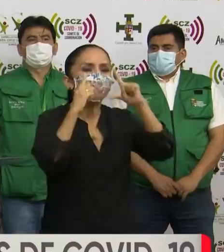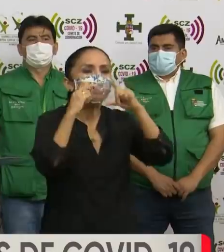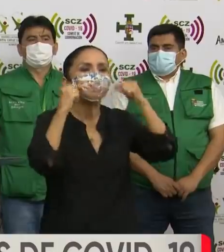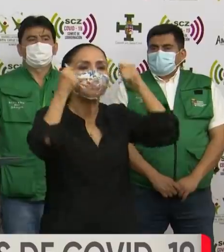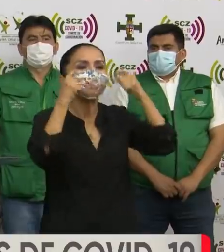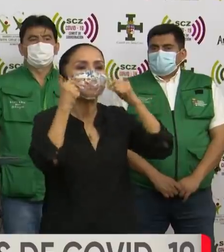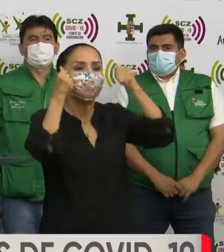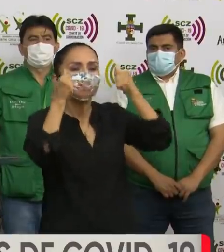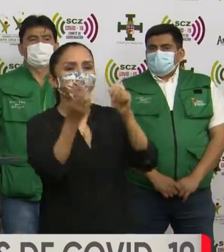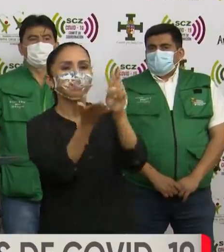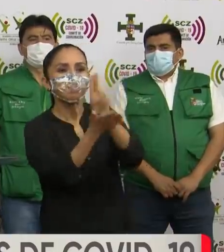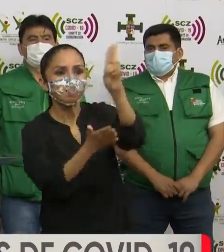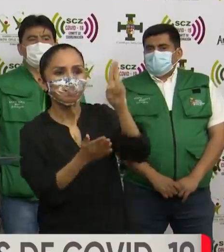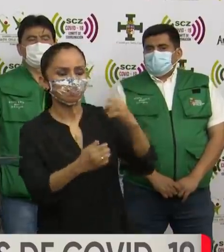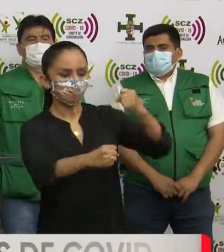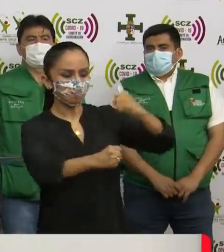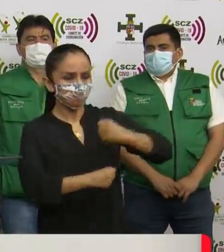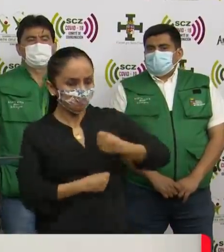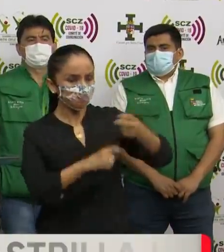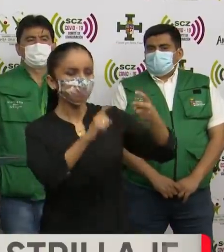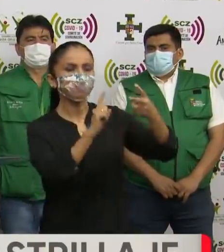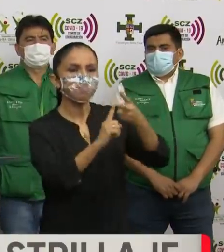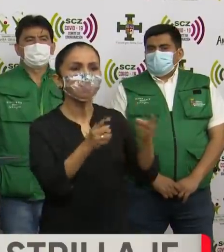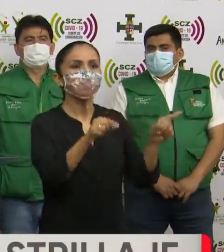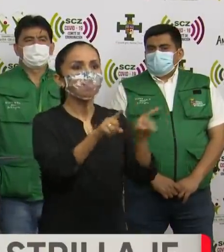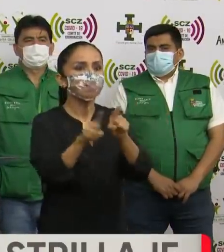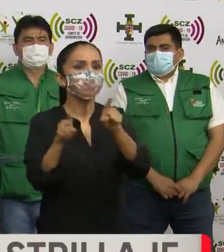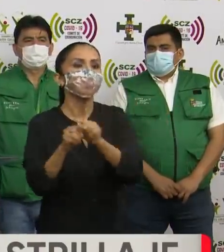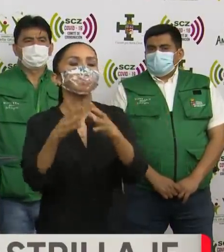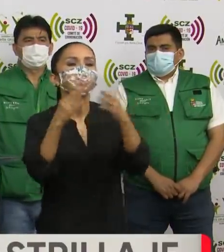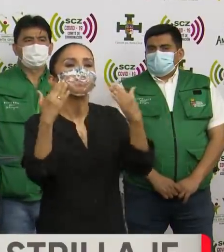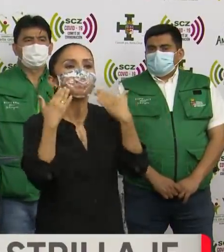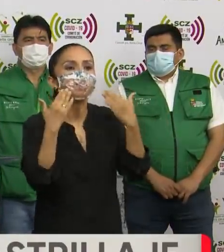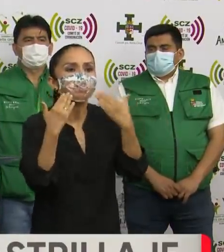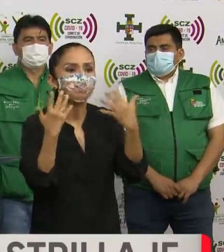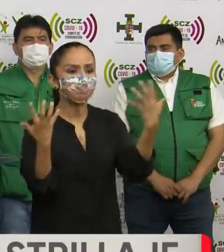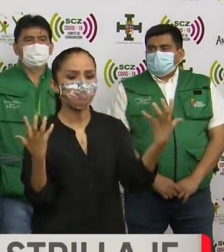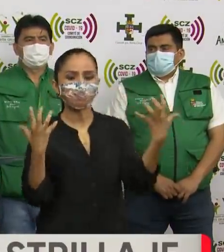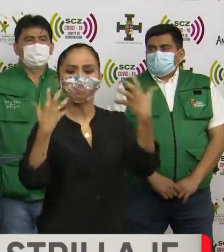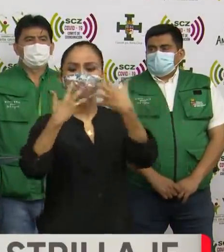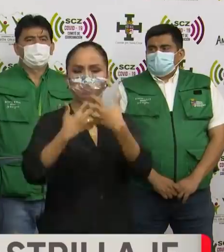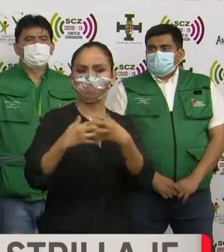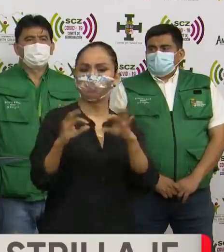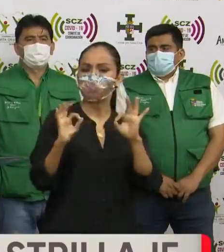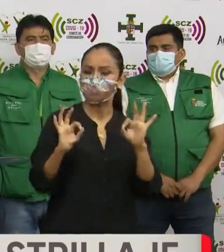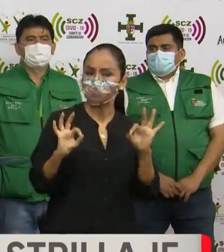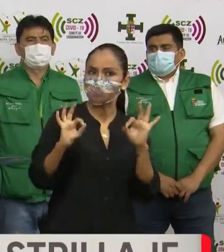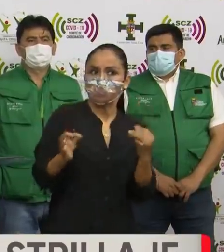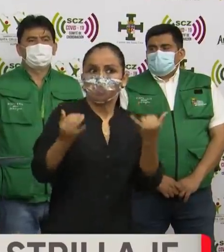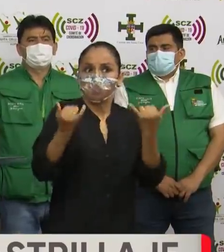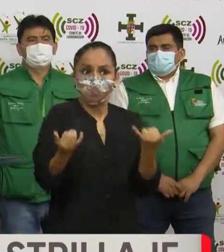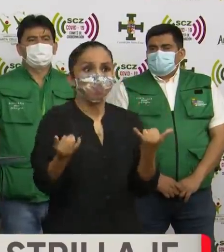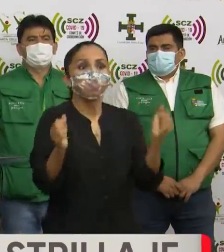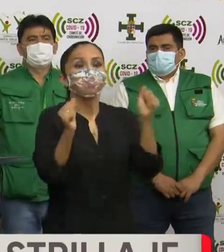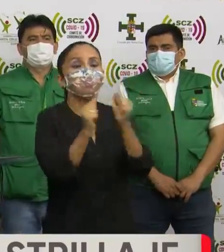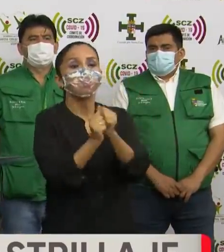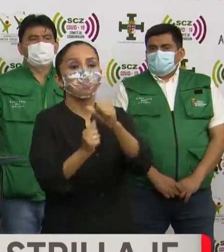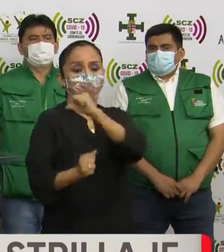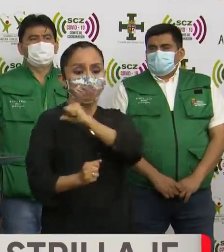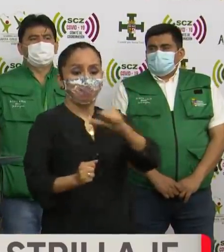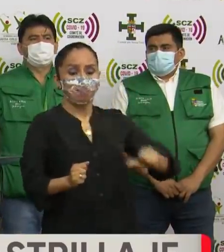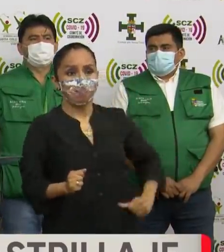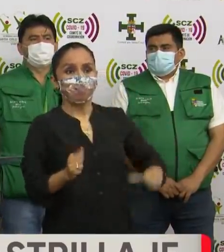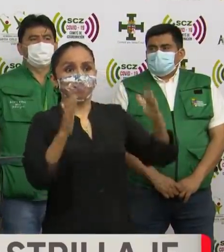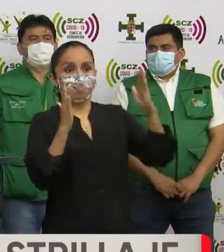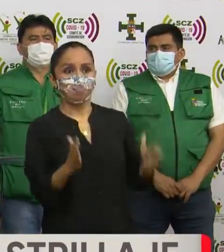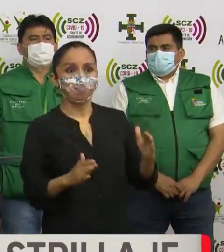Moreno, a nuestras Fuerzas Armadas. También agradecer la coordinación impecable que hoy se tuvo con la Alcaldía